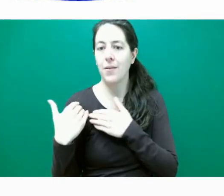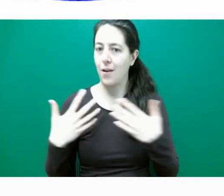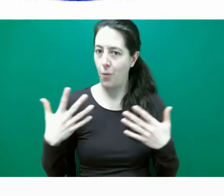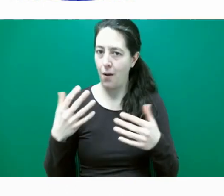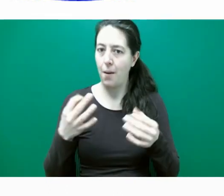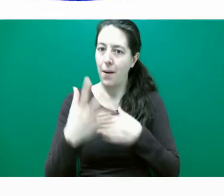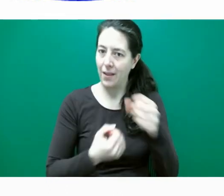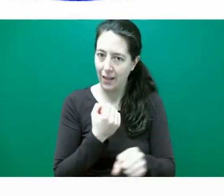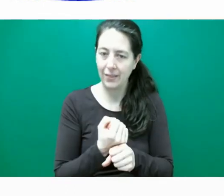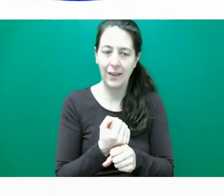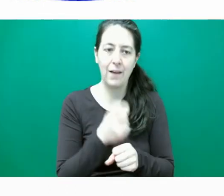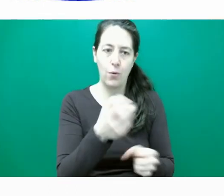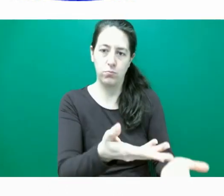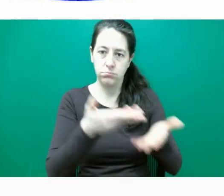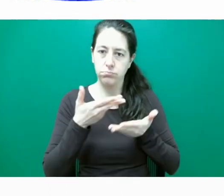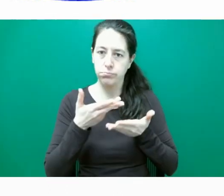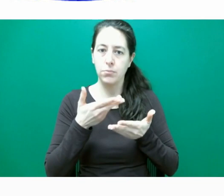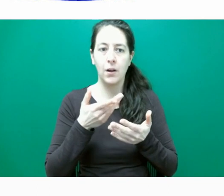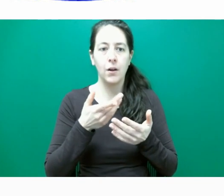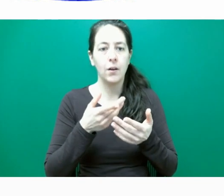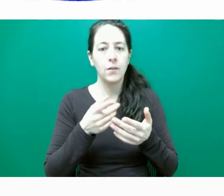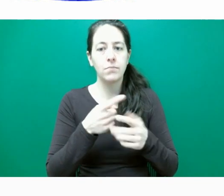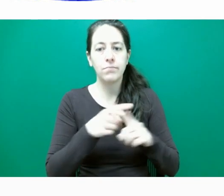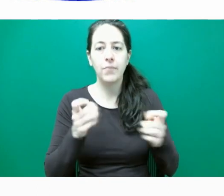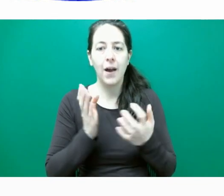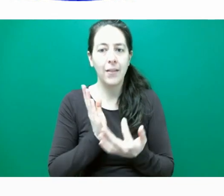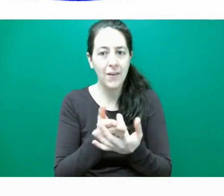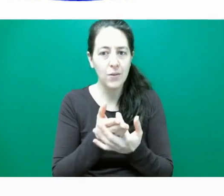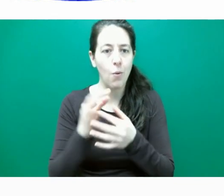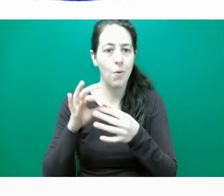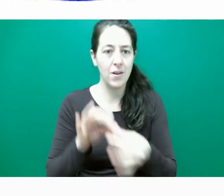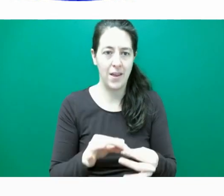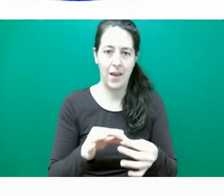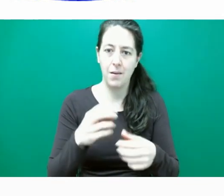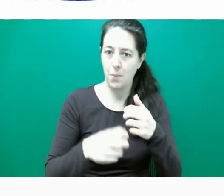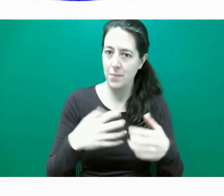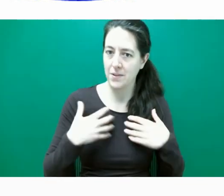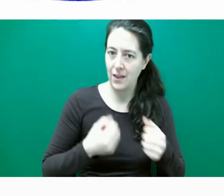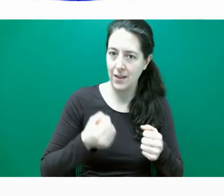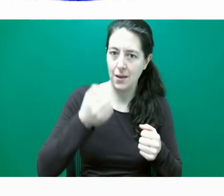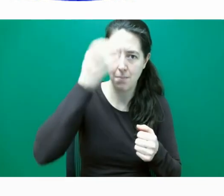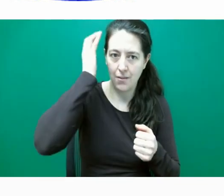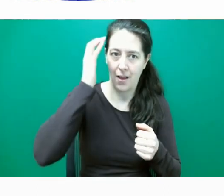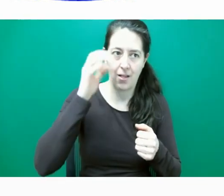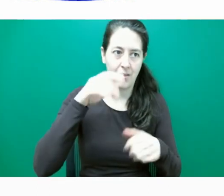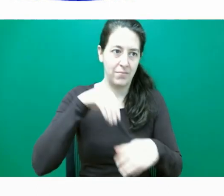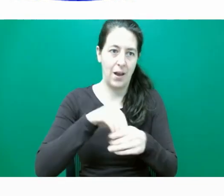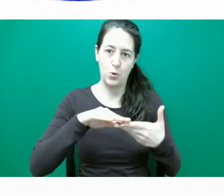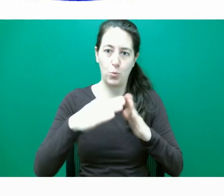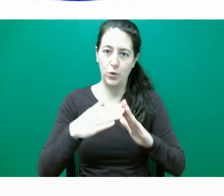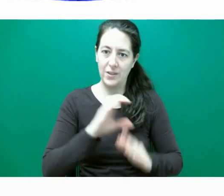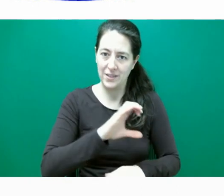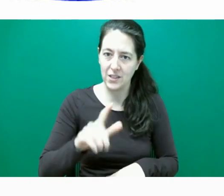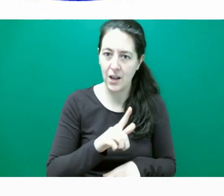recommandations d'intervention en lien avec les tendances de santé mentale identifiées dans la communauté scolaire du CCGL. Mais encore une fois, la